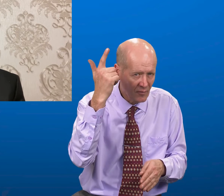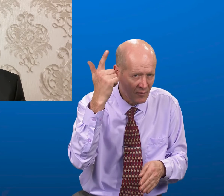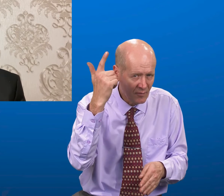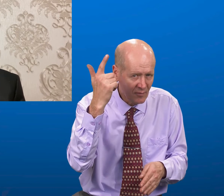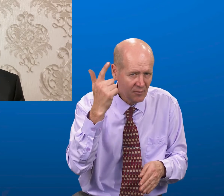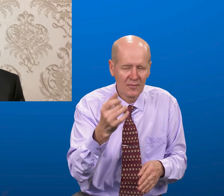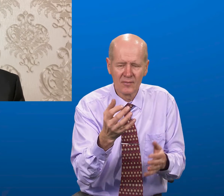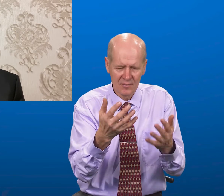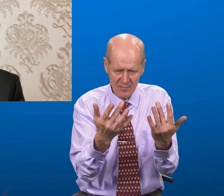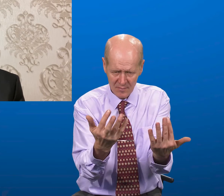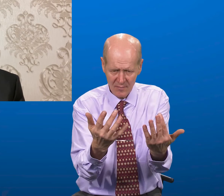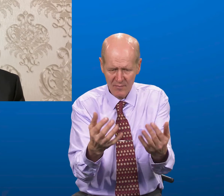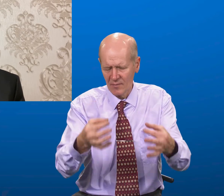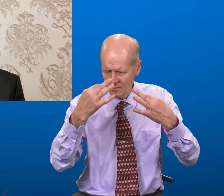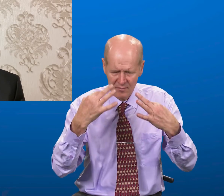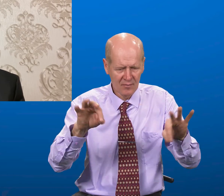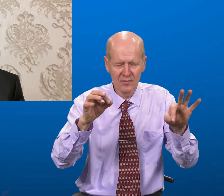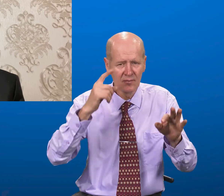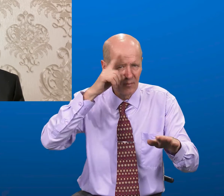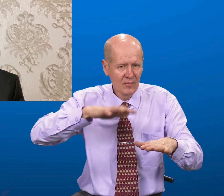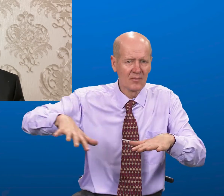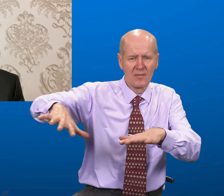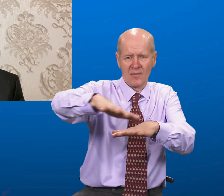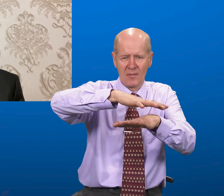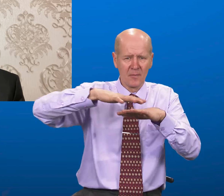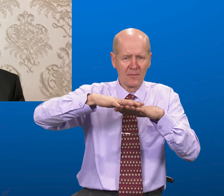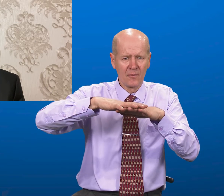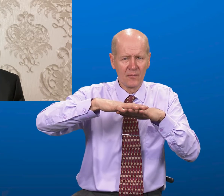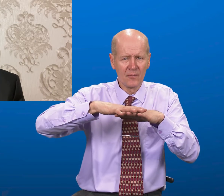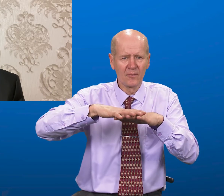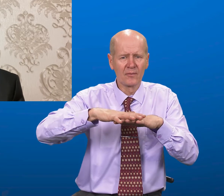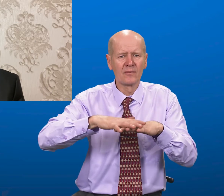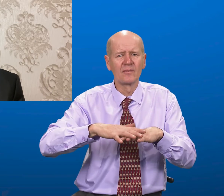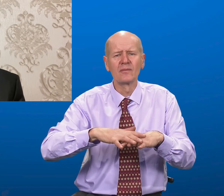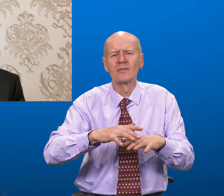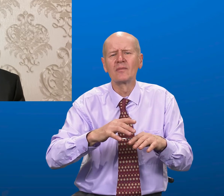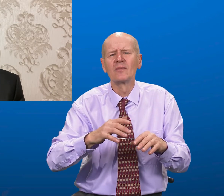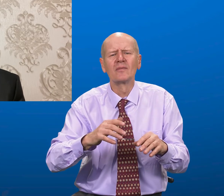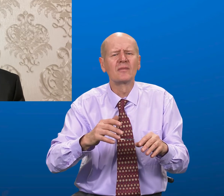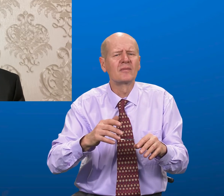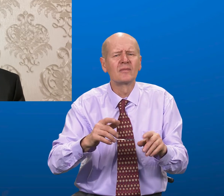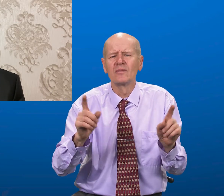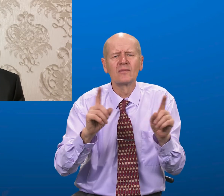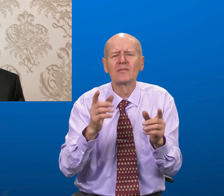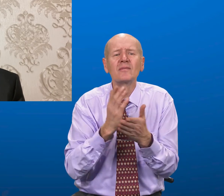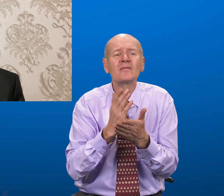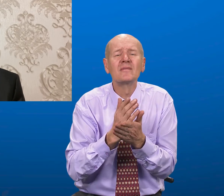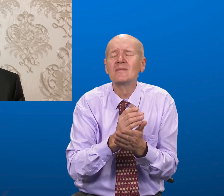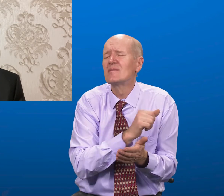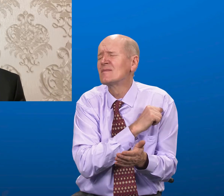исполнять поручение Господа и требовать отпустить народ, что является на самом деле